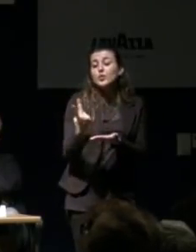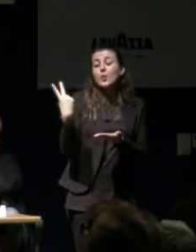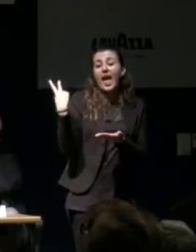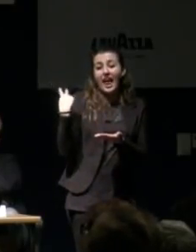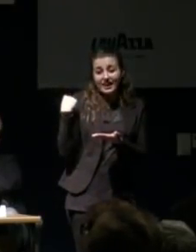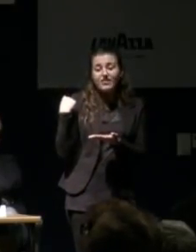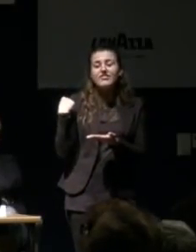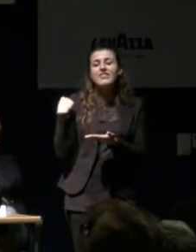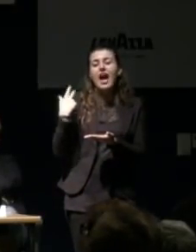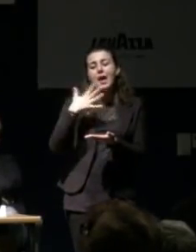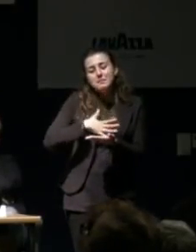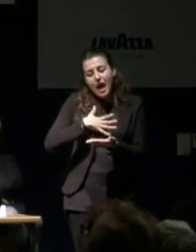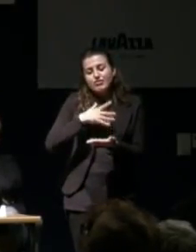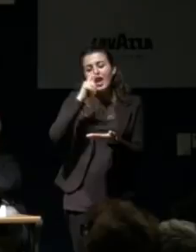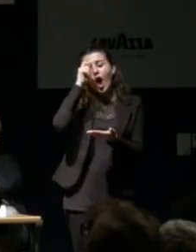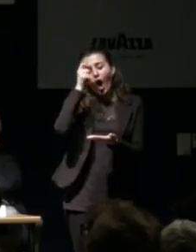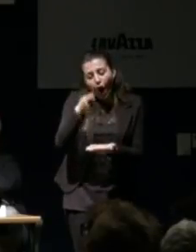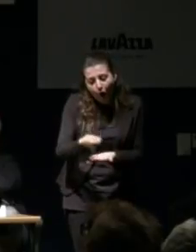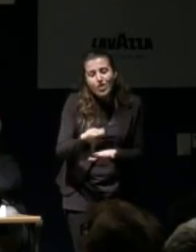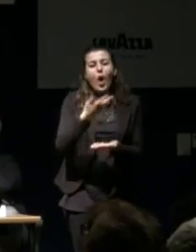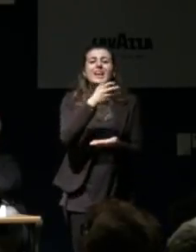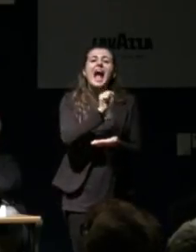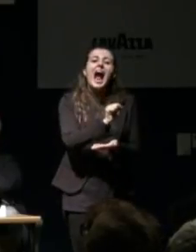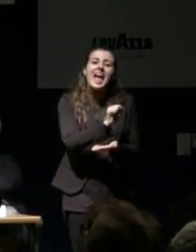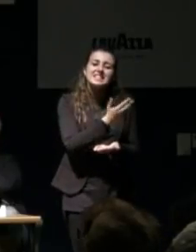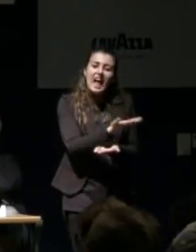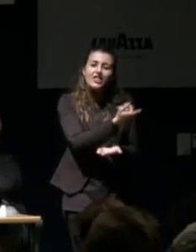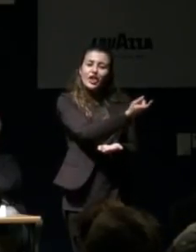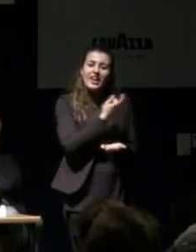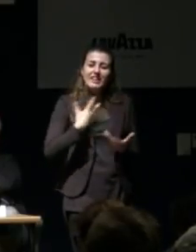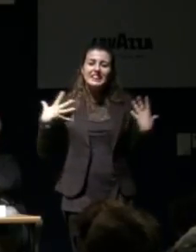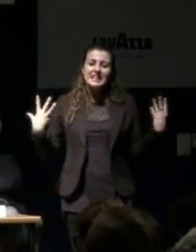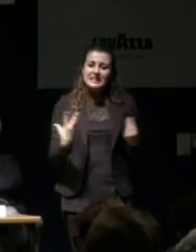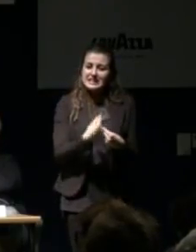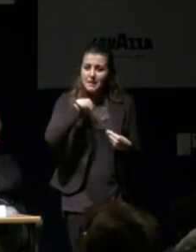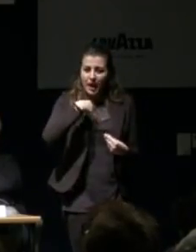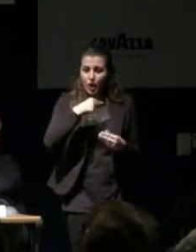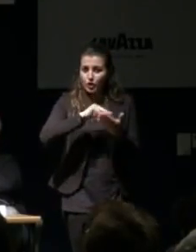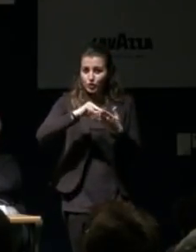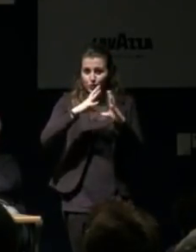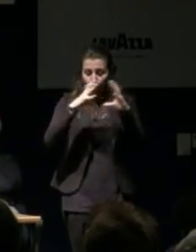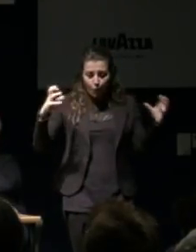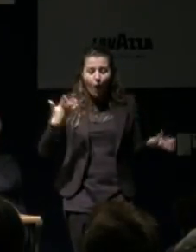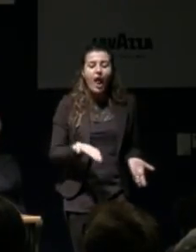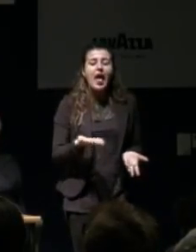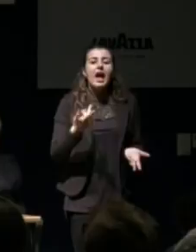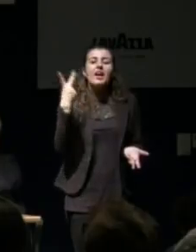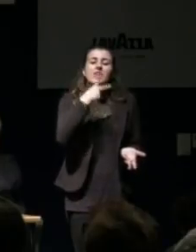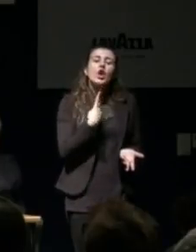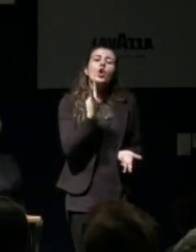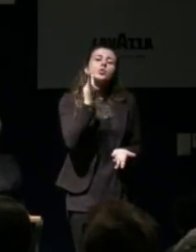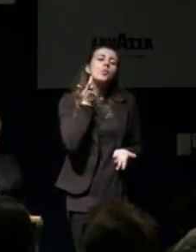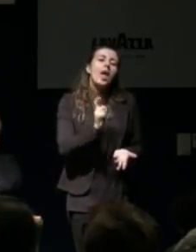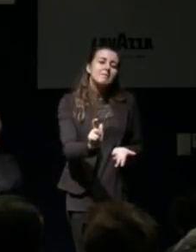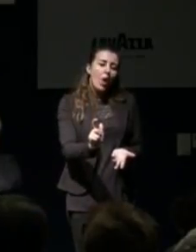piacere anzi l'onore di avere alessandro leogrande con noi e infatti noi sì siamo qui per due cose in particolare